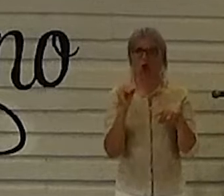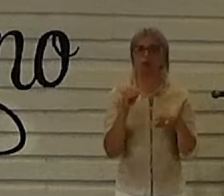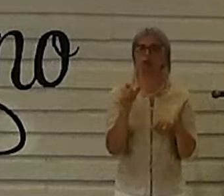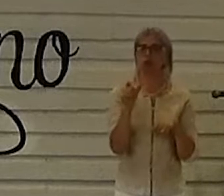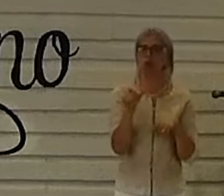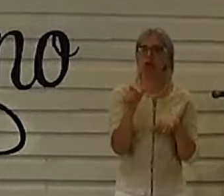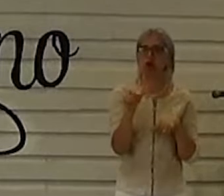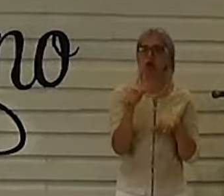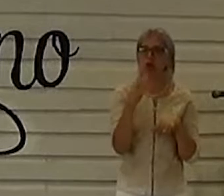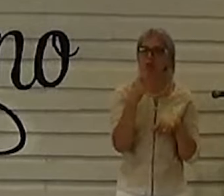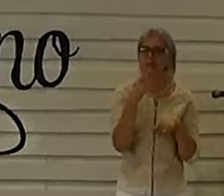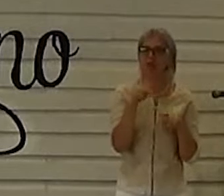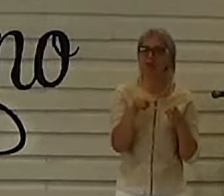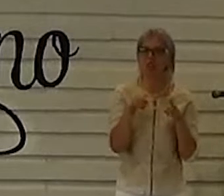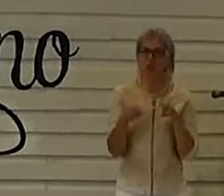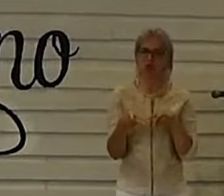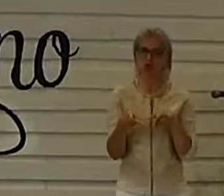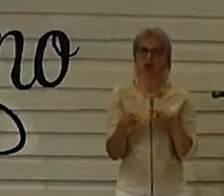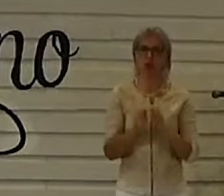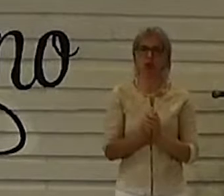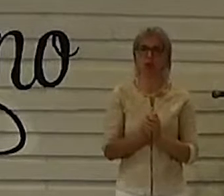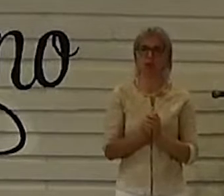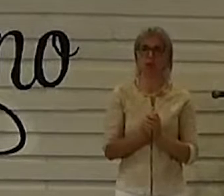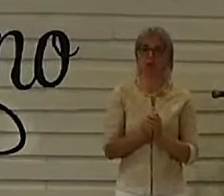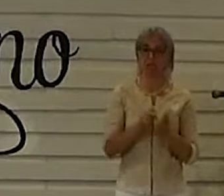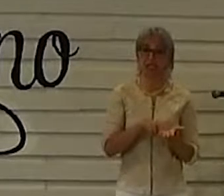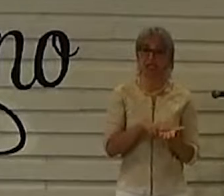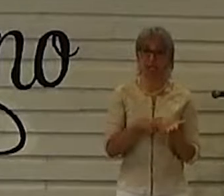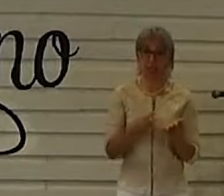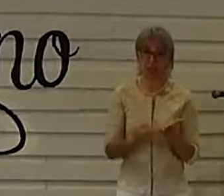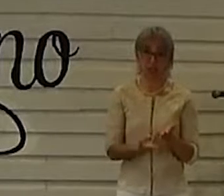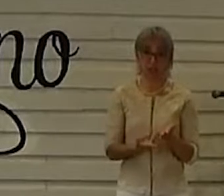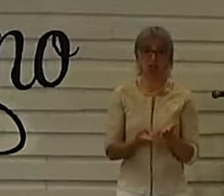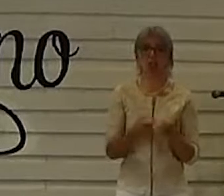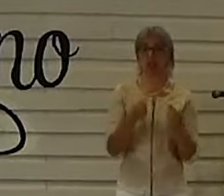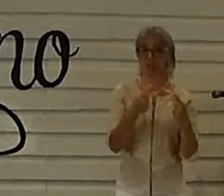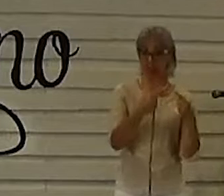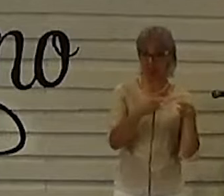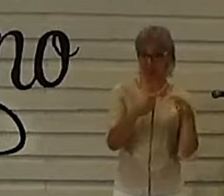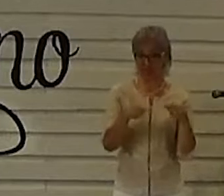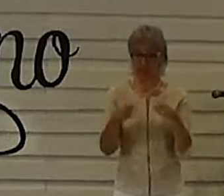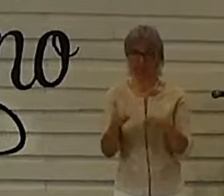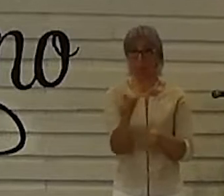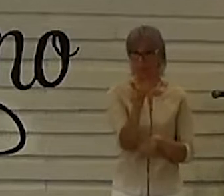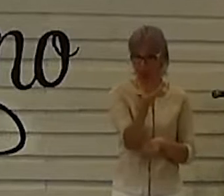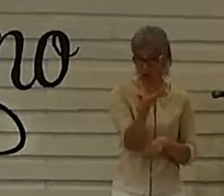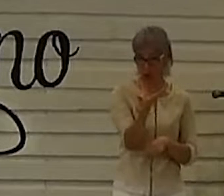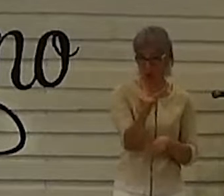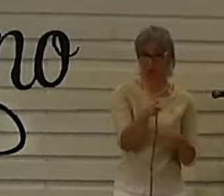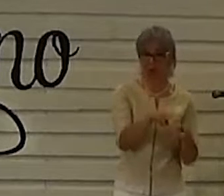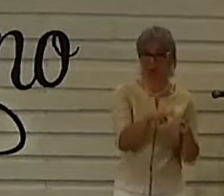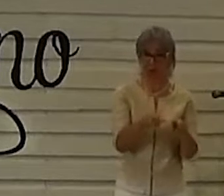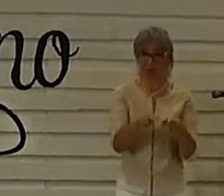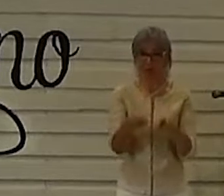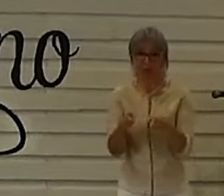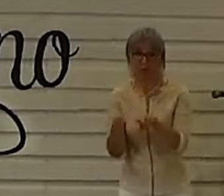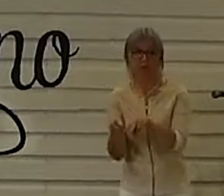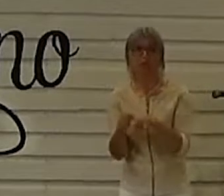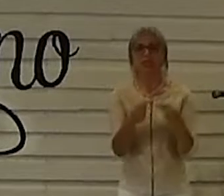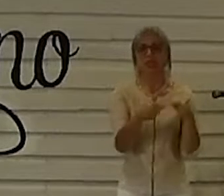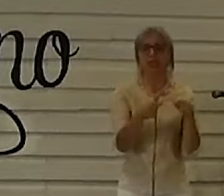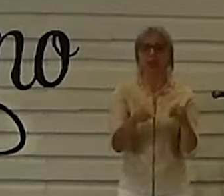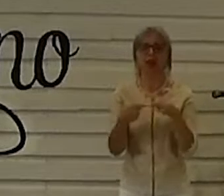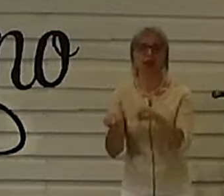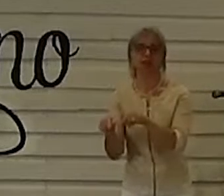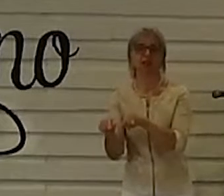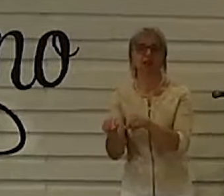ci dà diverse interpretazioni su questa parola, che dice: costui